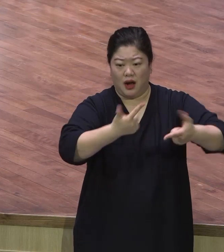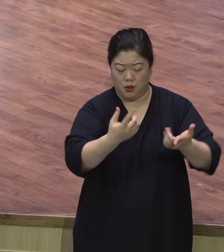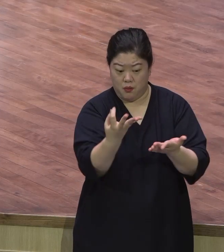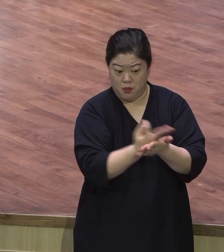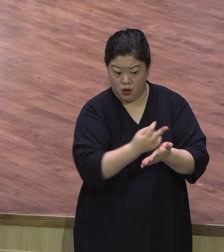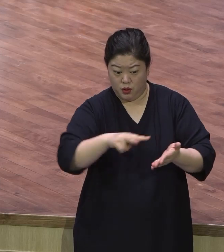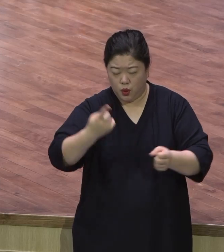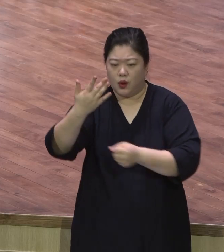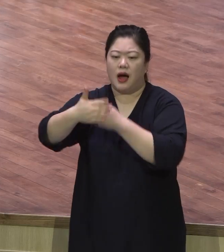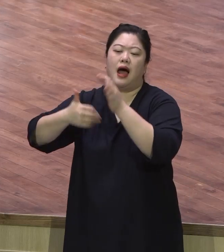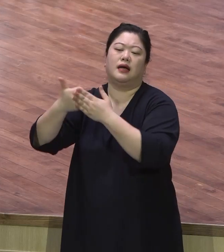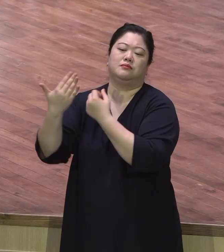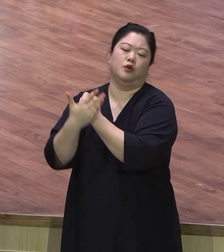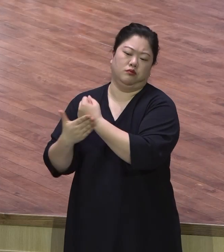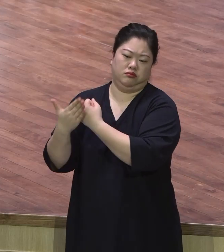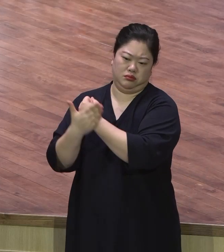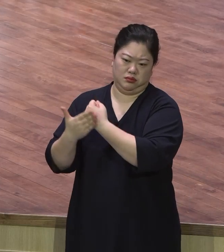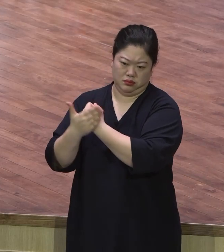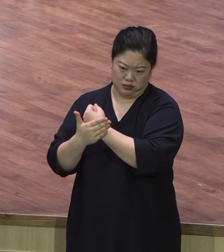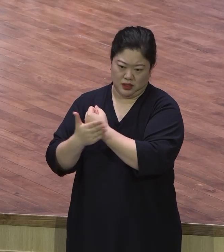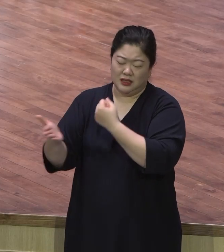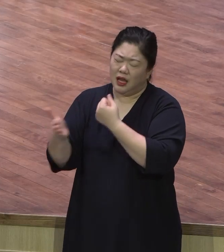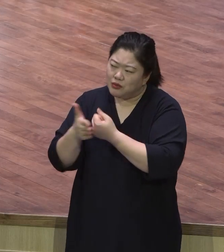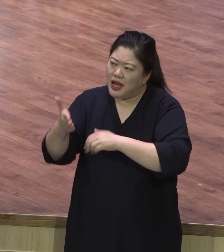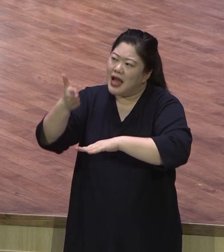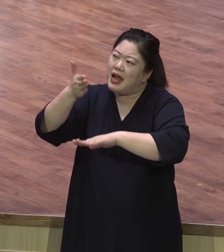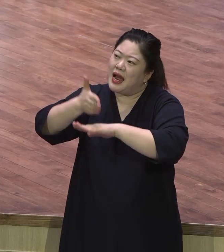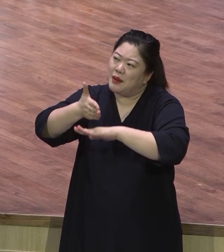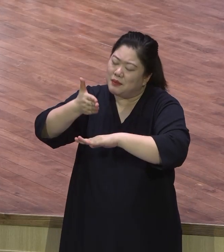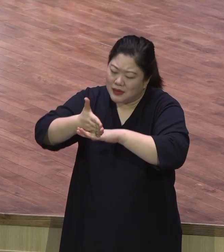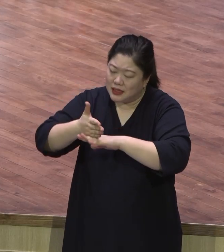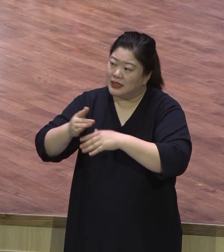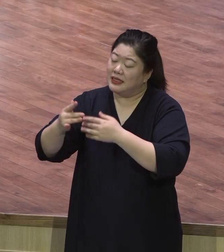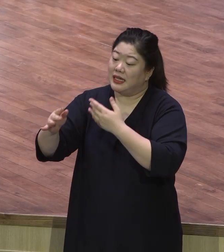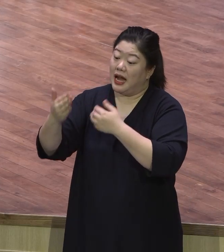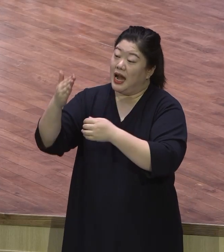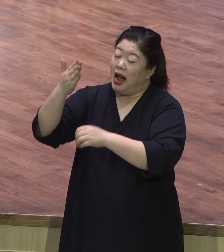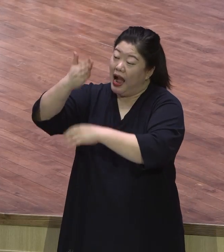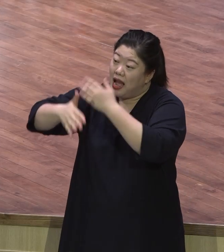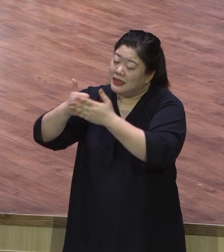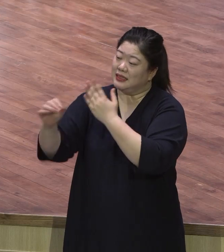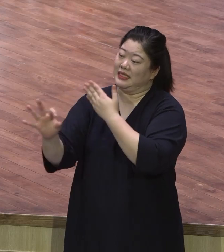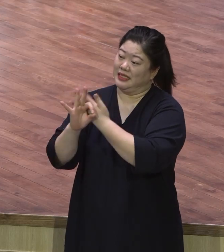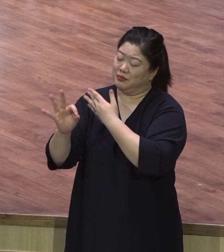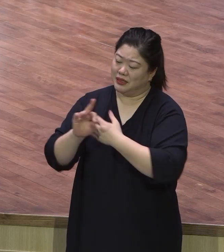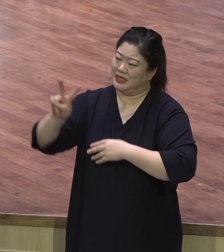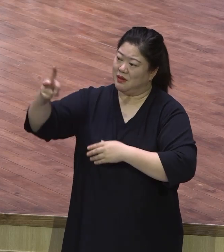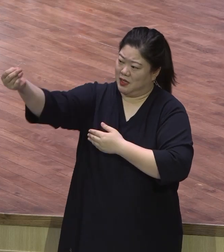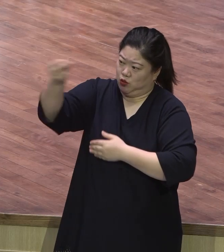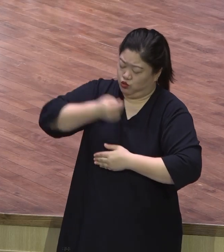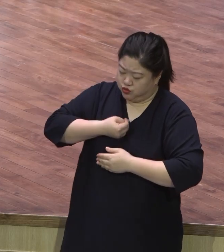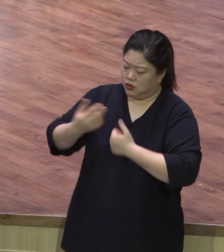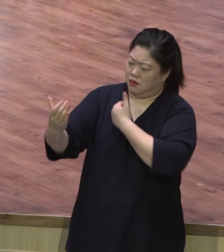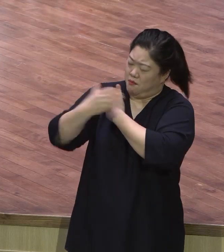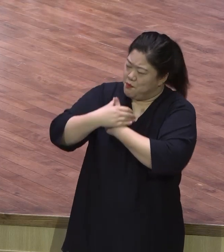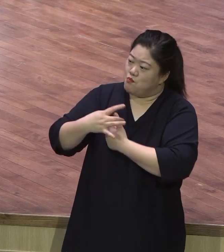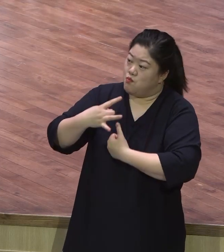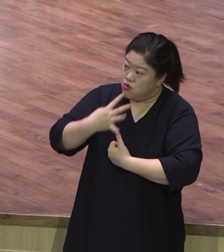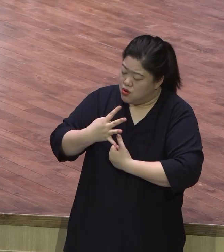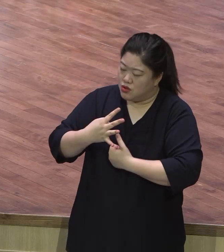드린 것이 11조예요 나는 이 물질을 잠시 관리하는 정직일 뿐이다 잠시